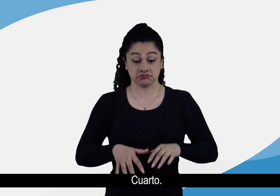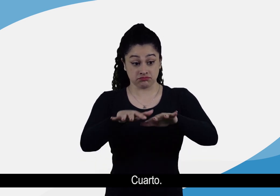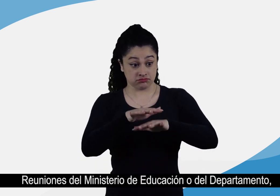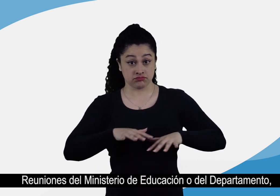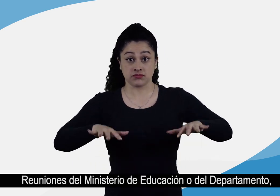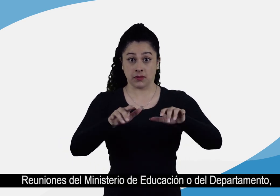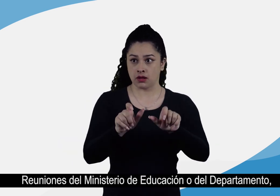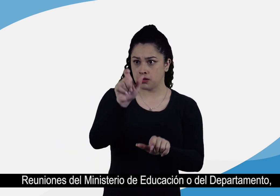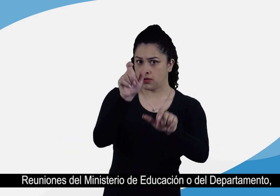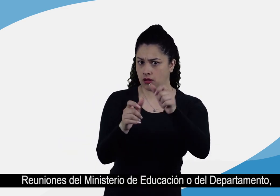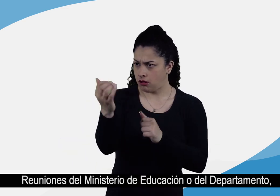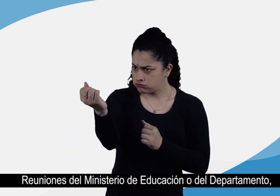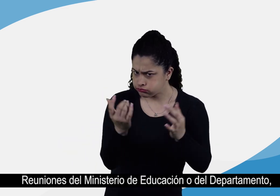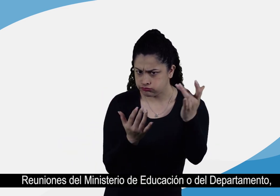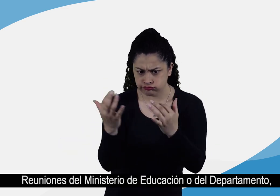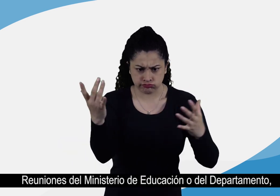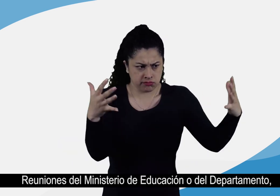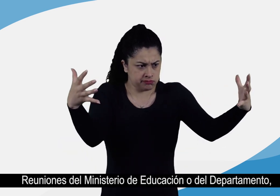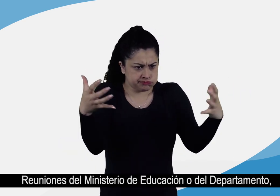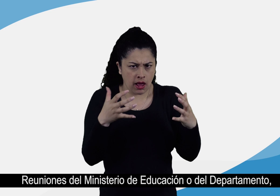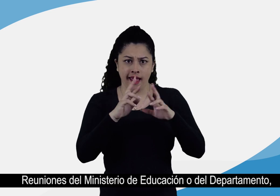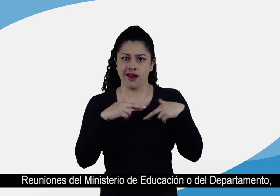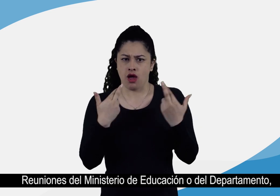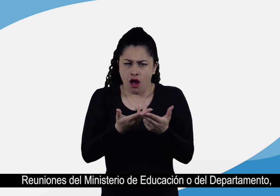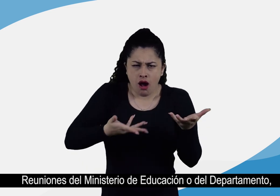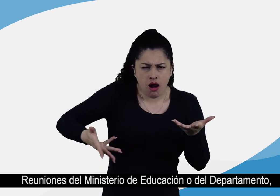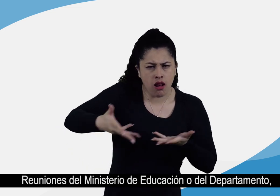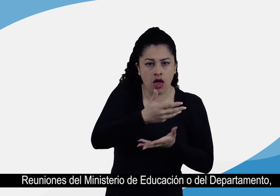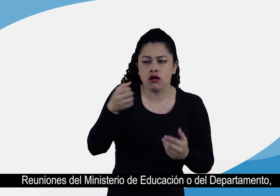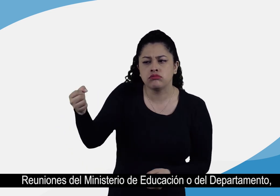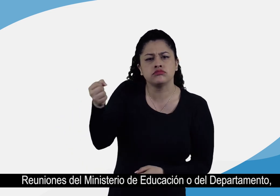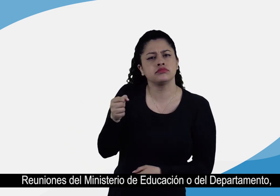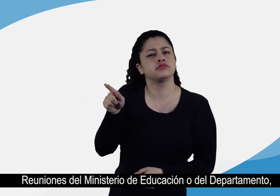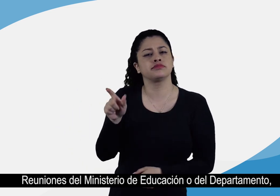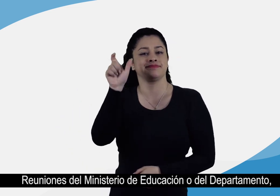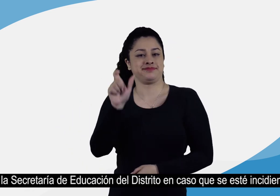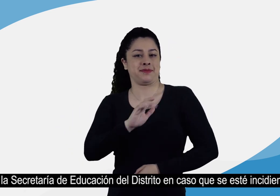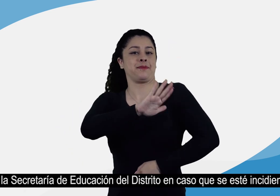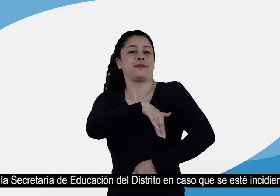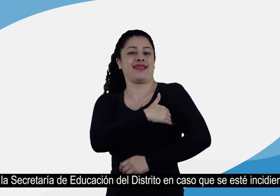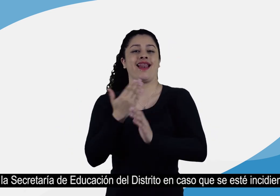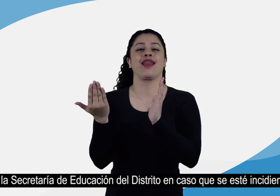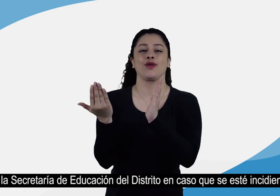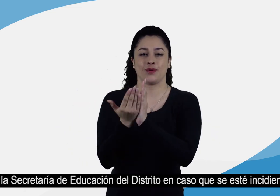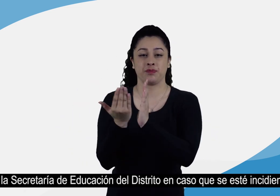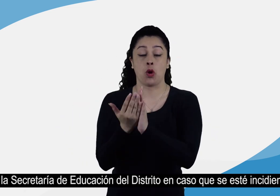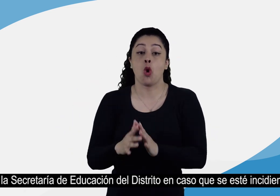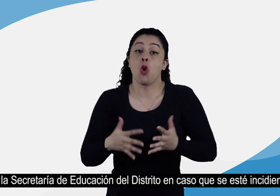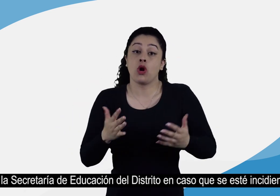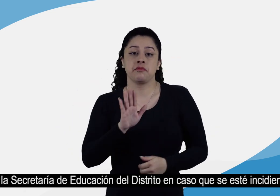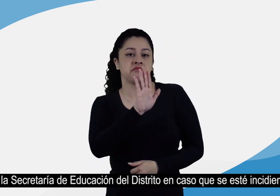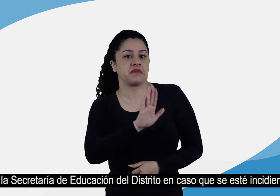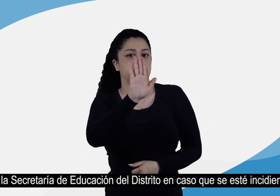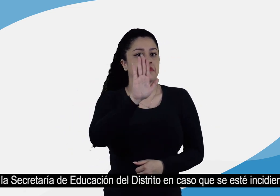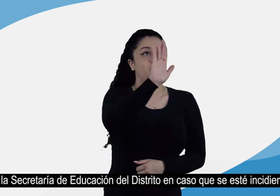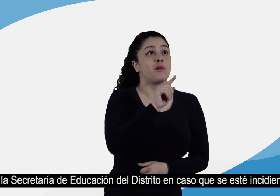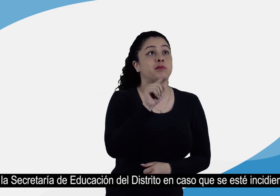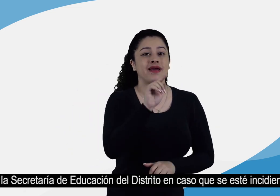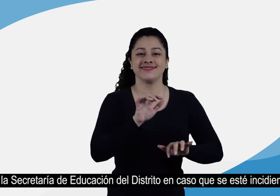Ruedas Reuniones de prensa ministerio Educación O del departamento La secretaría De educación Del distrito En